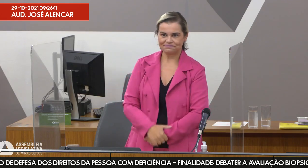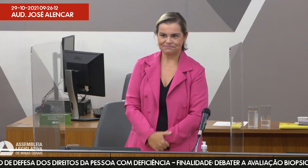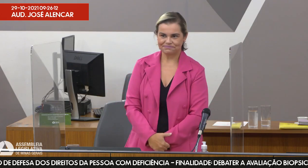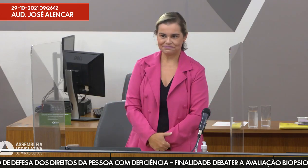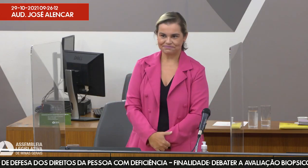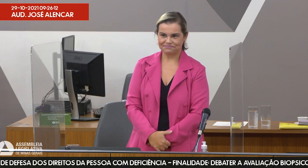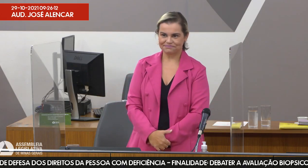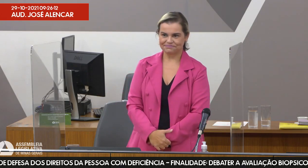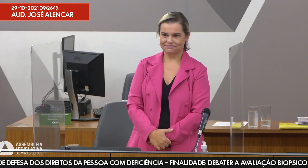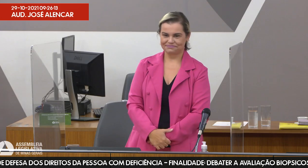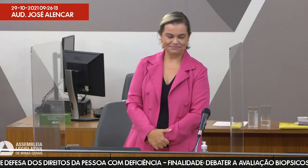por favor.